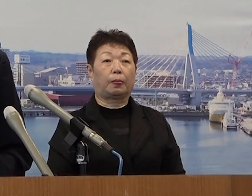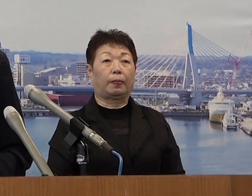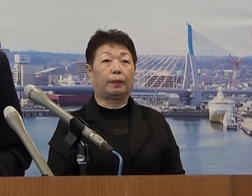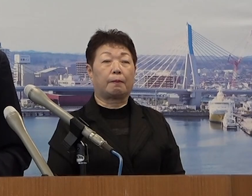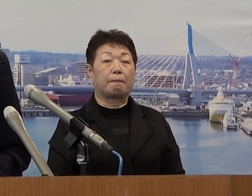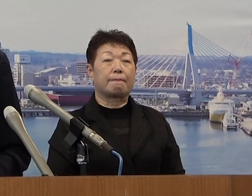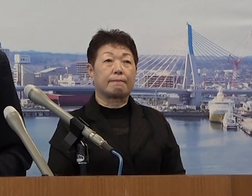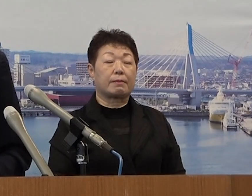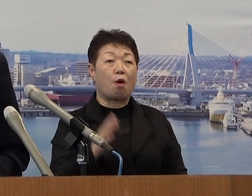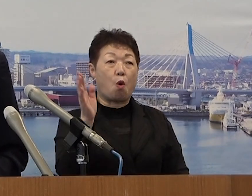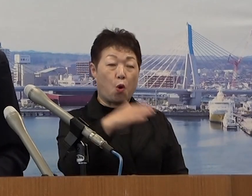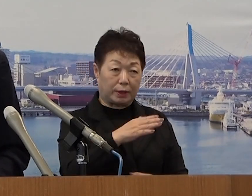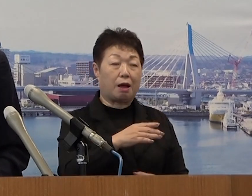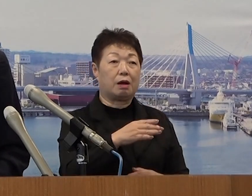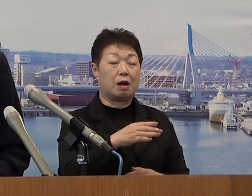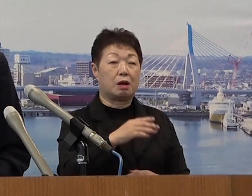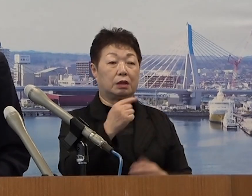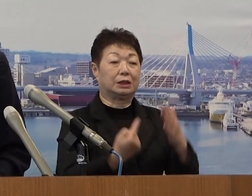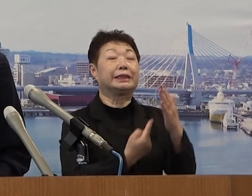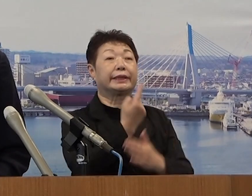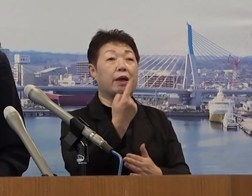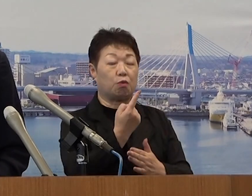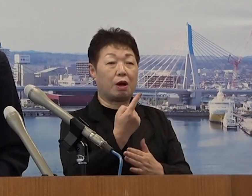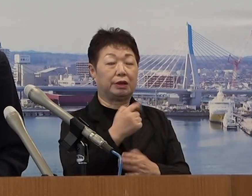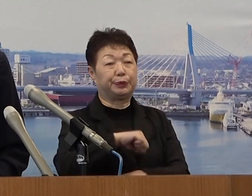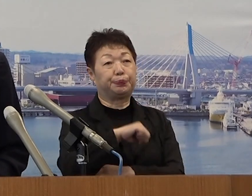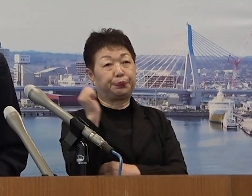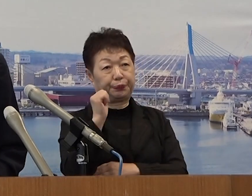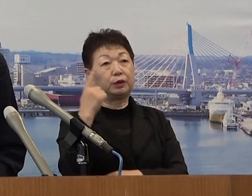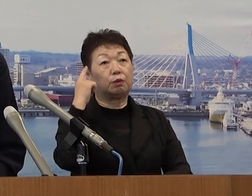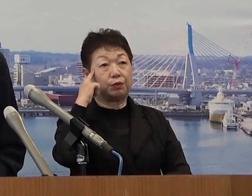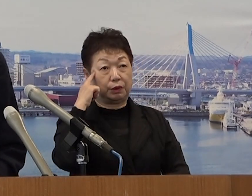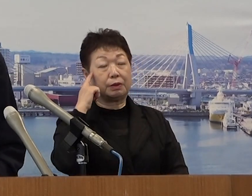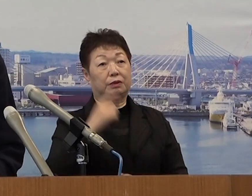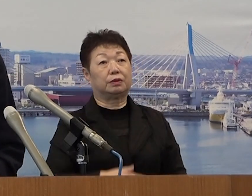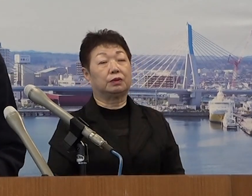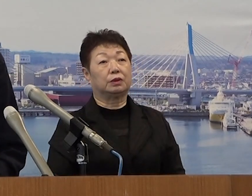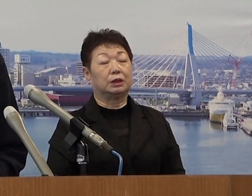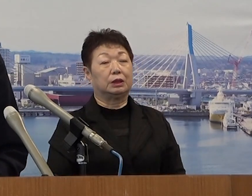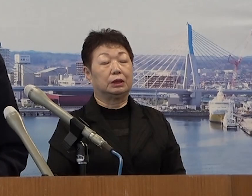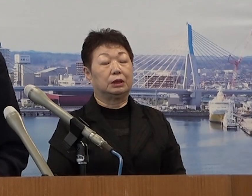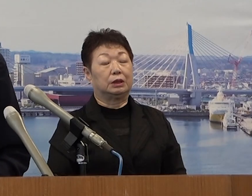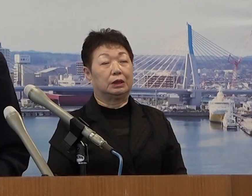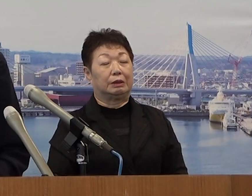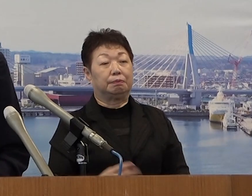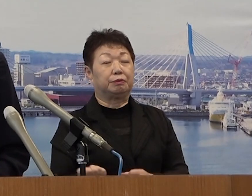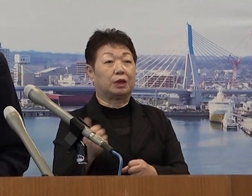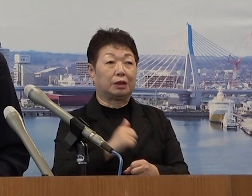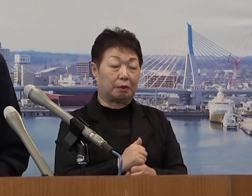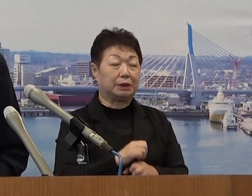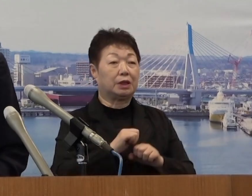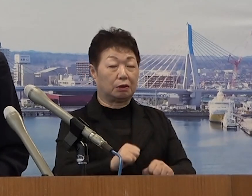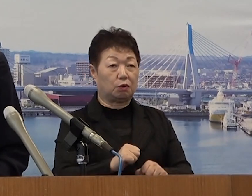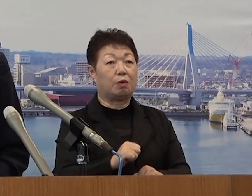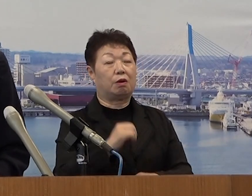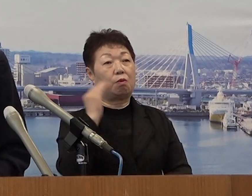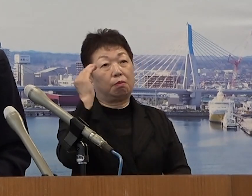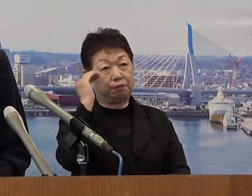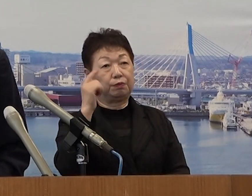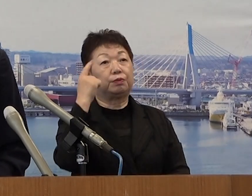あのような行為があったことはやはりもう決して許されることではございませんし、二度とあってはならないことだと思っています